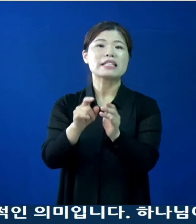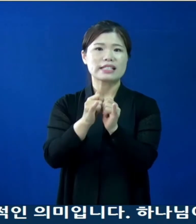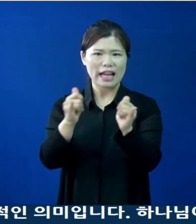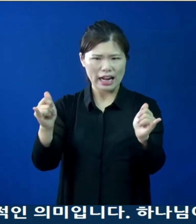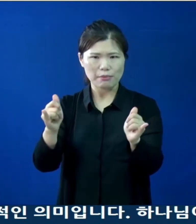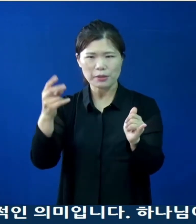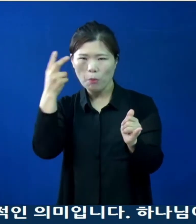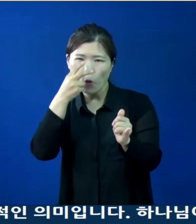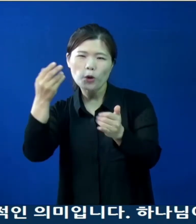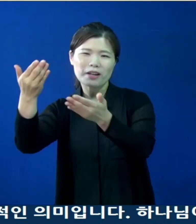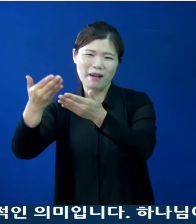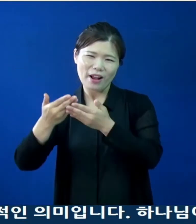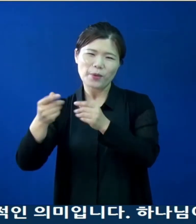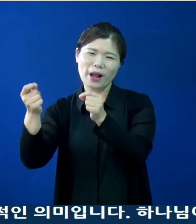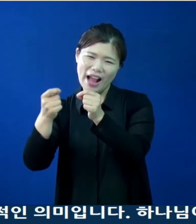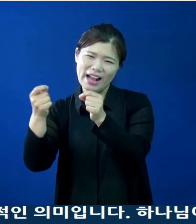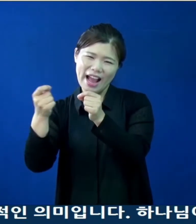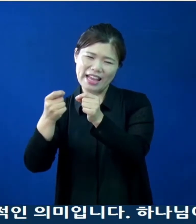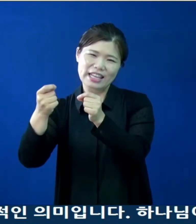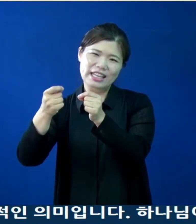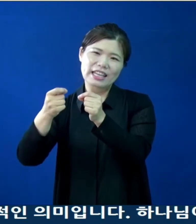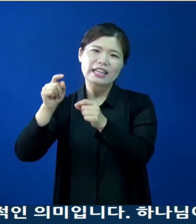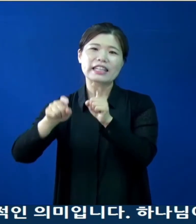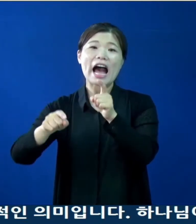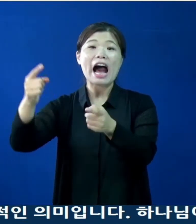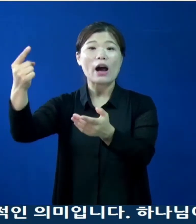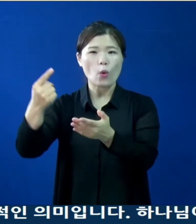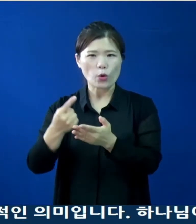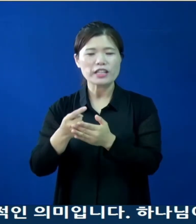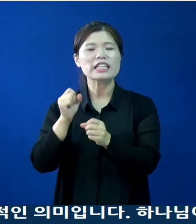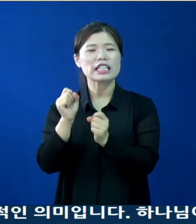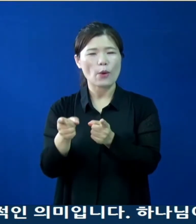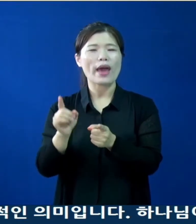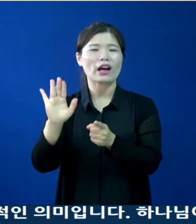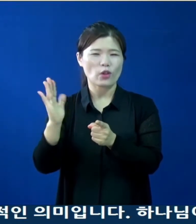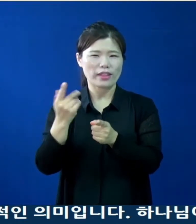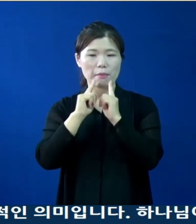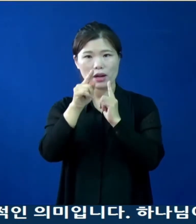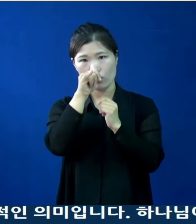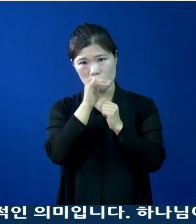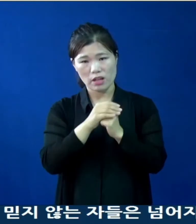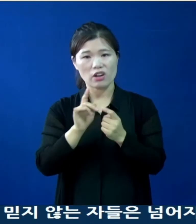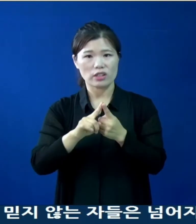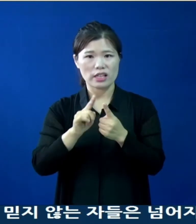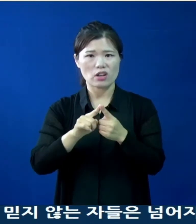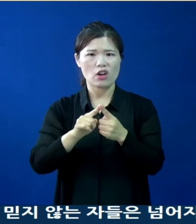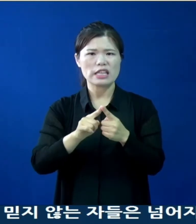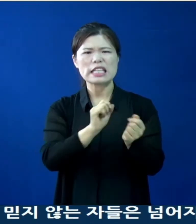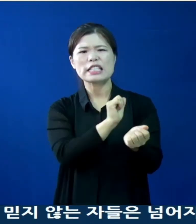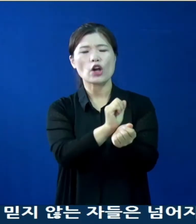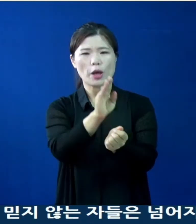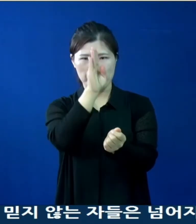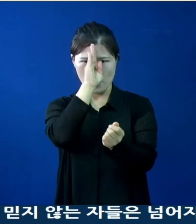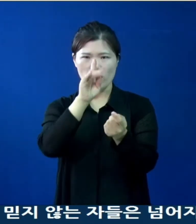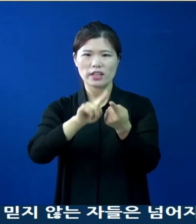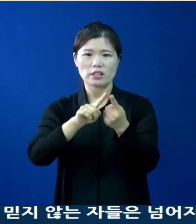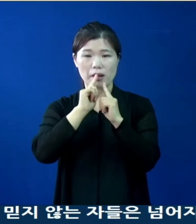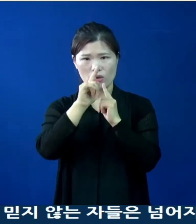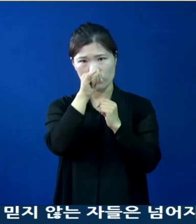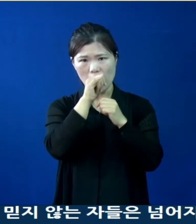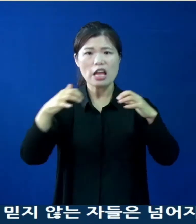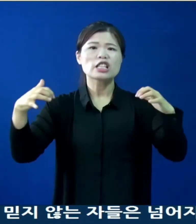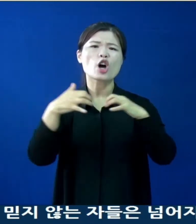가까이 나오는 기회가 될 것이다. 이런 의미로 전염병은 상징적으로도 쓰이기도 하는 거죠. 거의